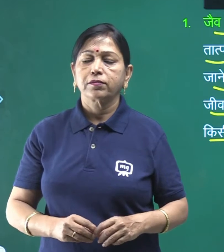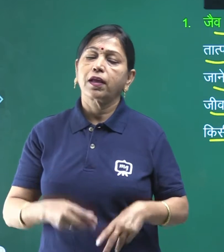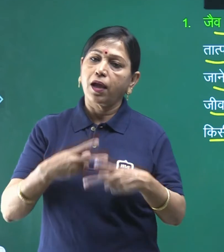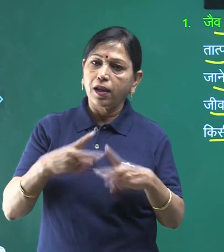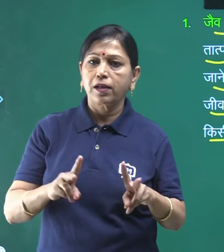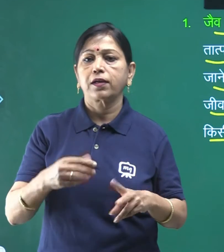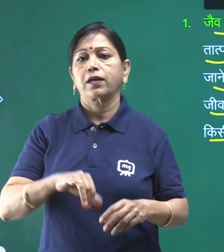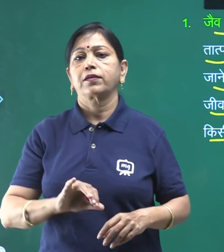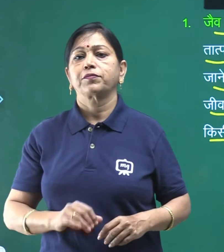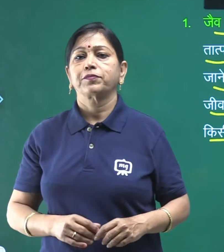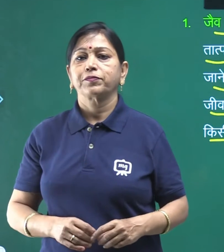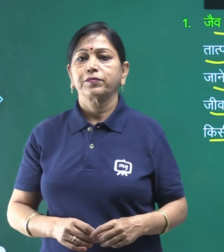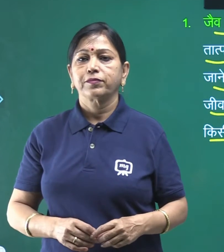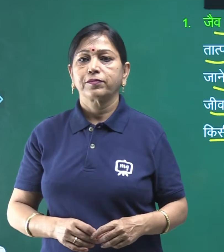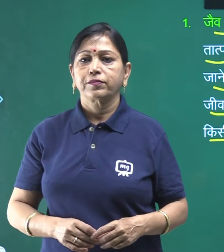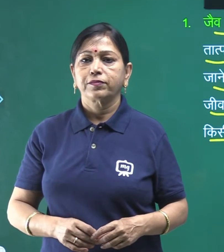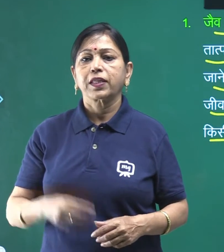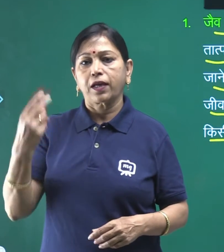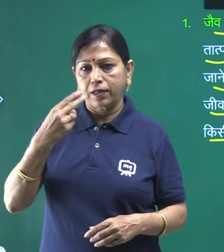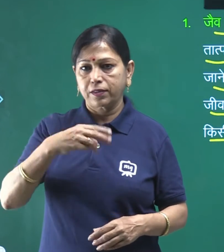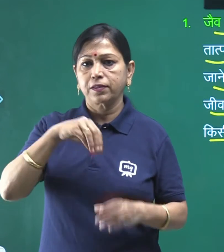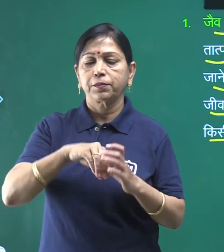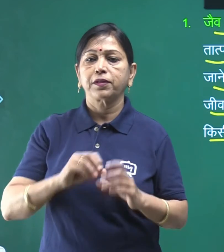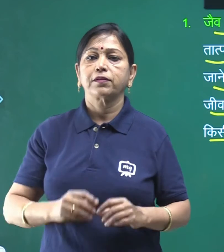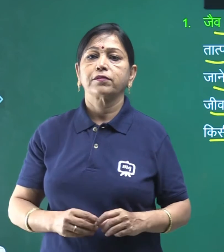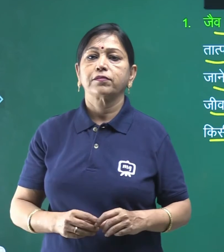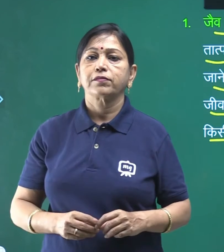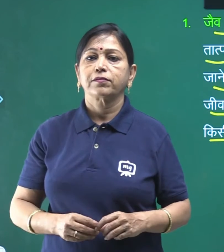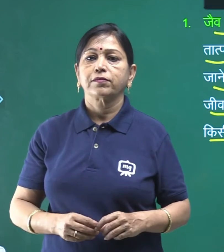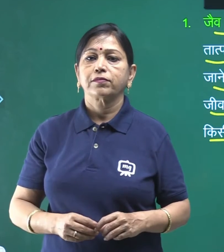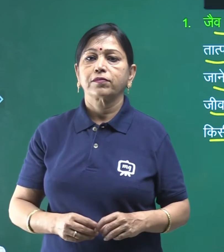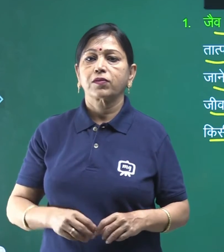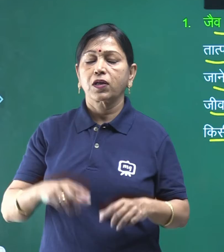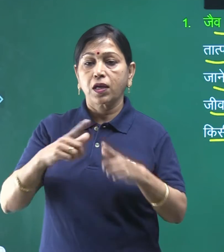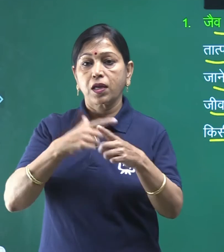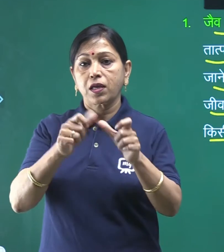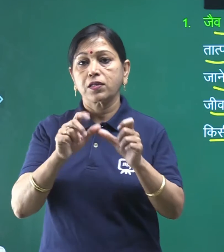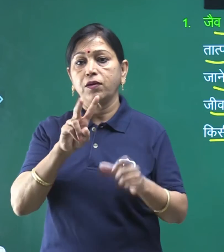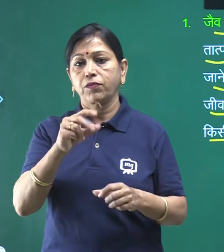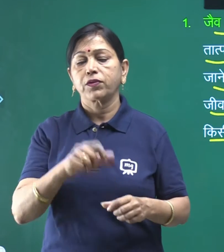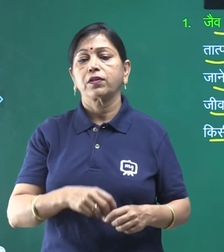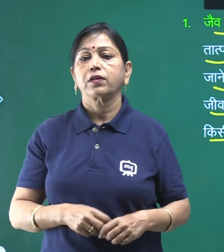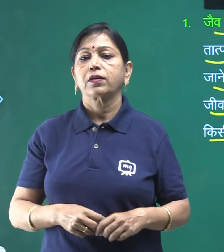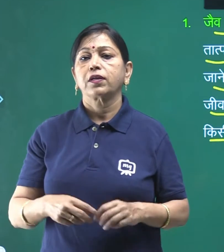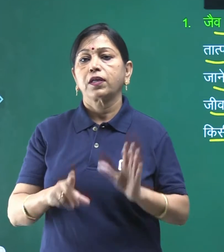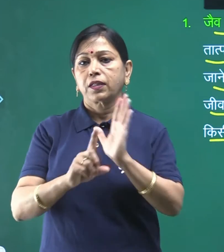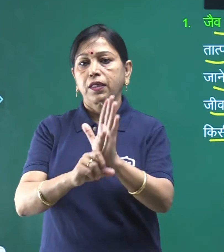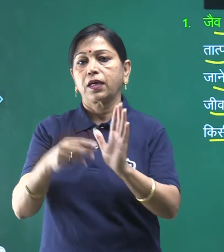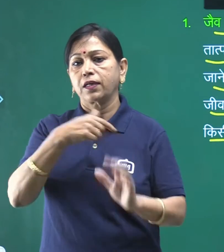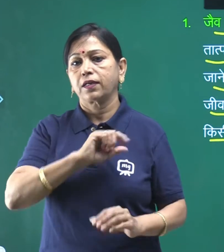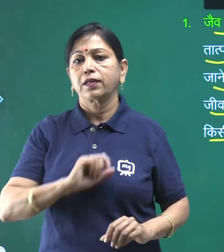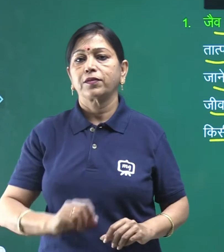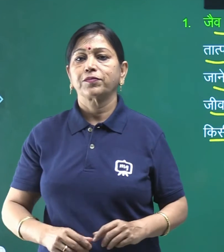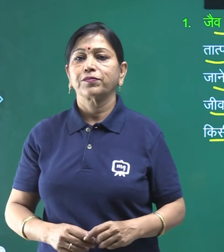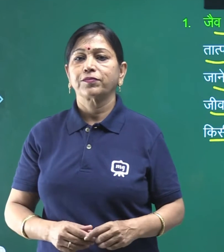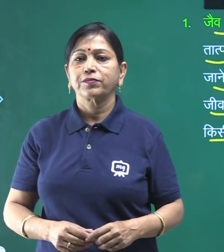भिन्न हैं। चित्र में जैव विविधता दर्शाया गया है।